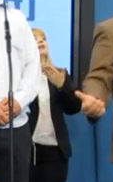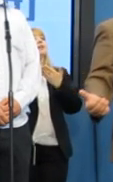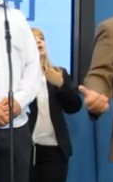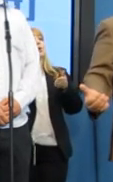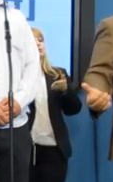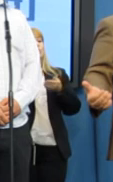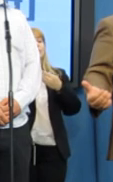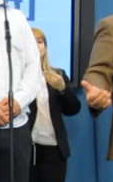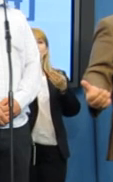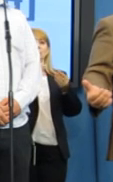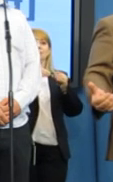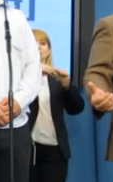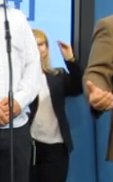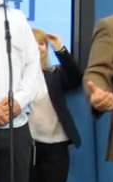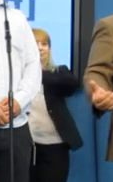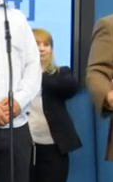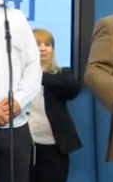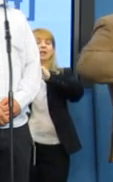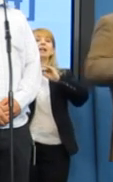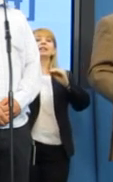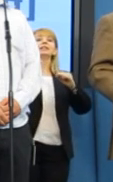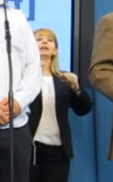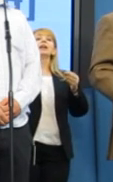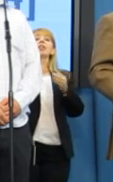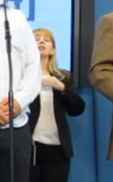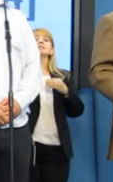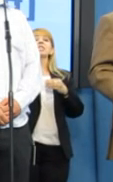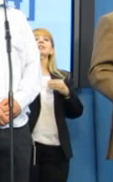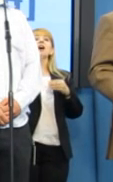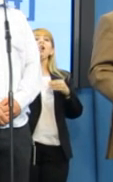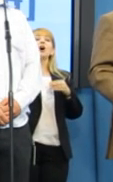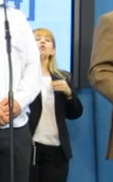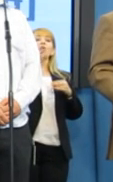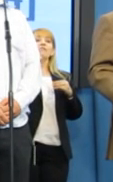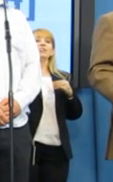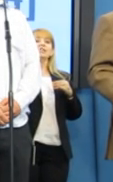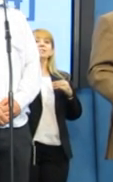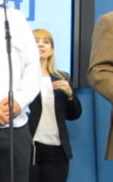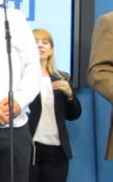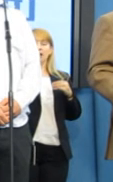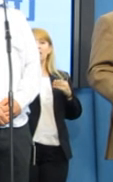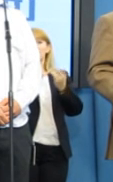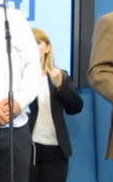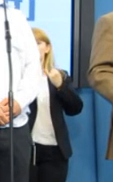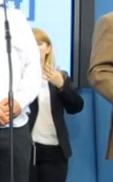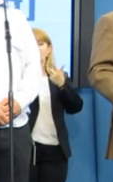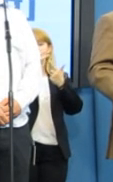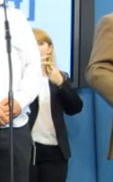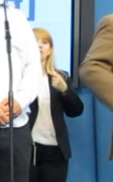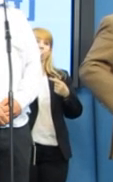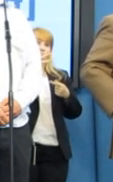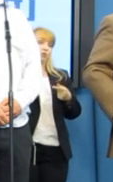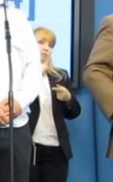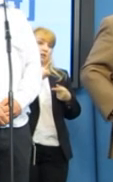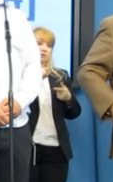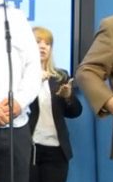to przekazanie darowizny, jeżeli te informacje, które podają media, są prawdziwe. No tak? I